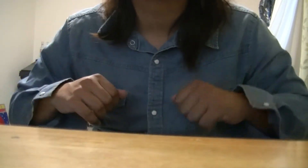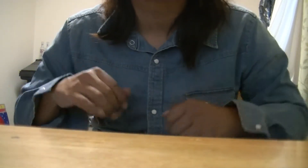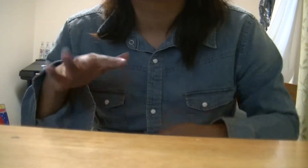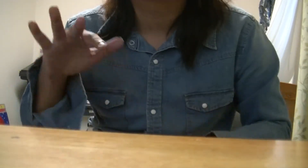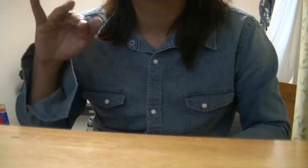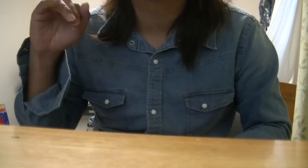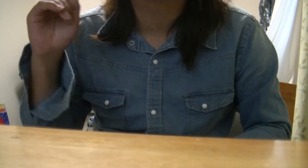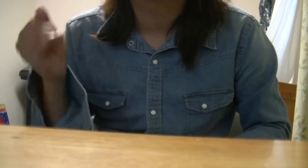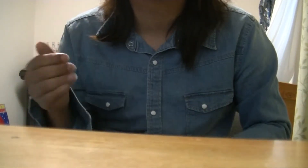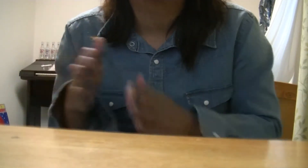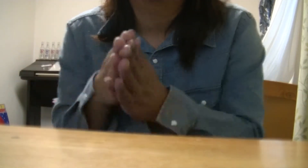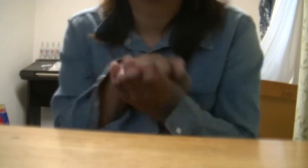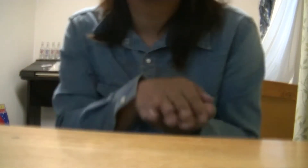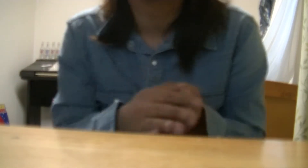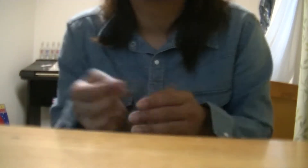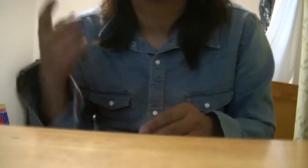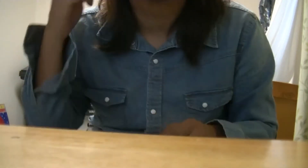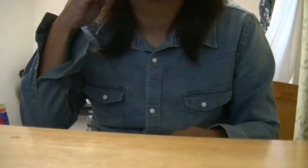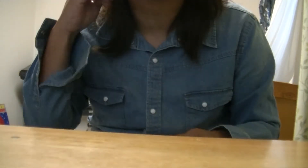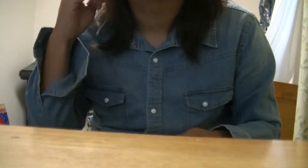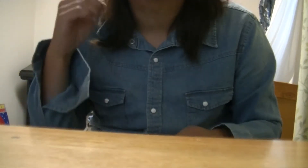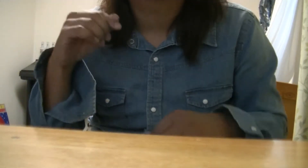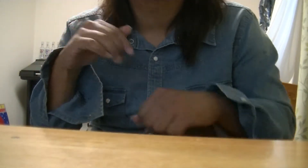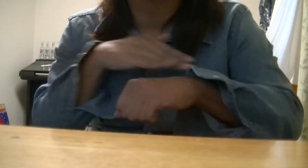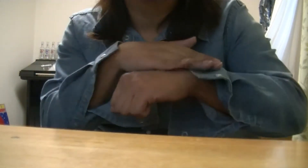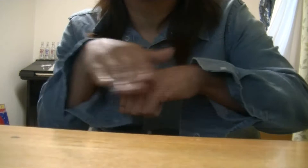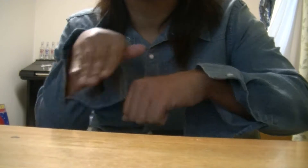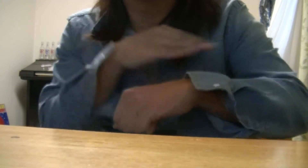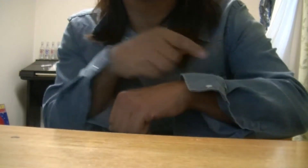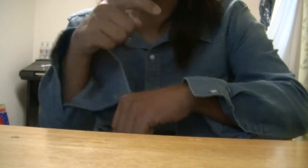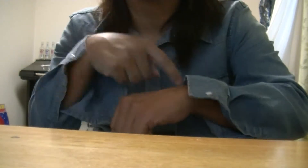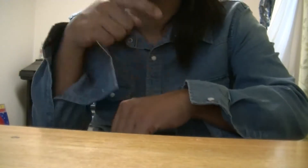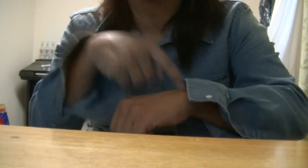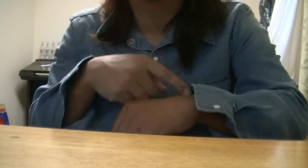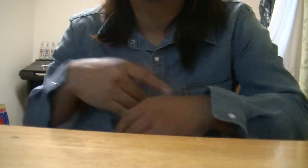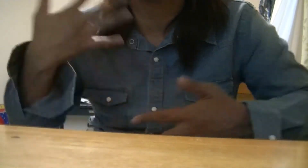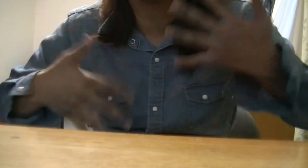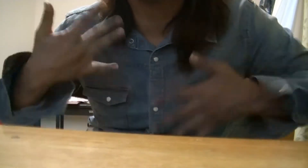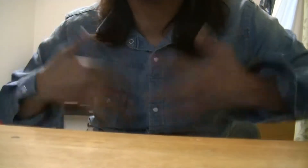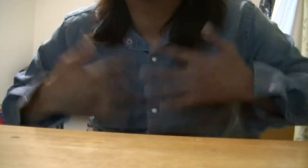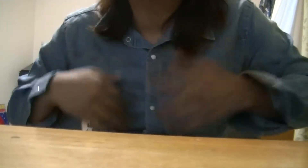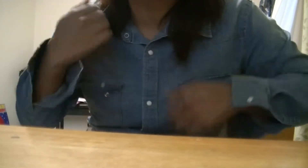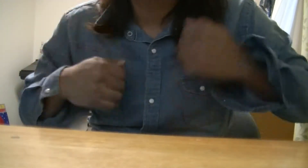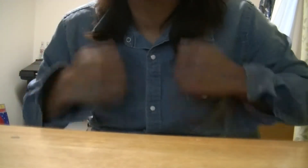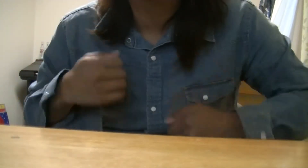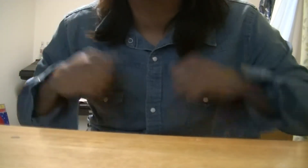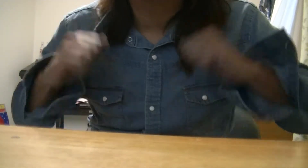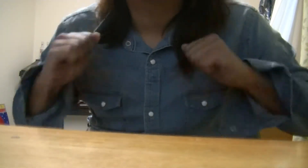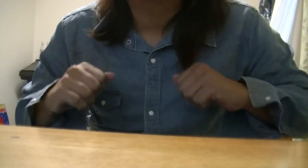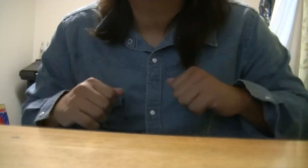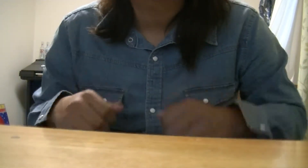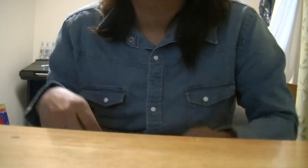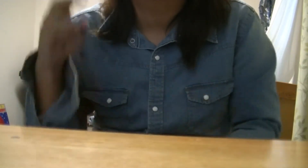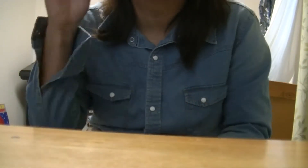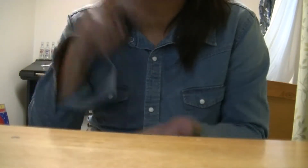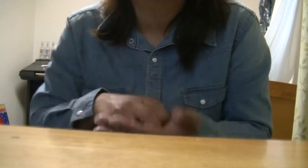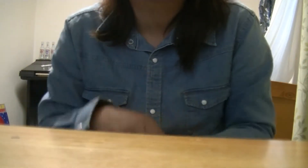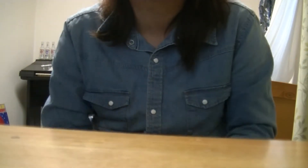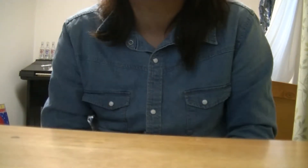死んでいくこの貴重な時間、最高なものにしたいじゃないですか。簡単ですよ、肯定的